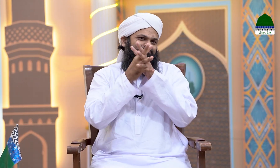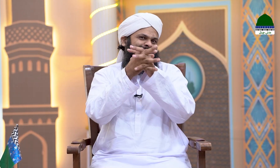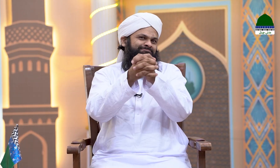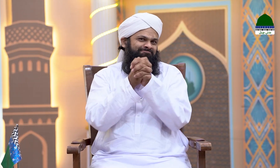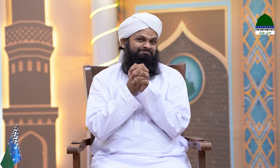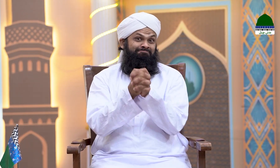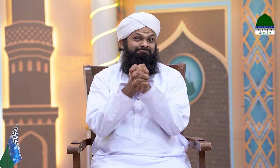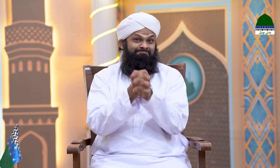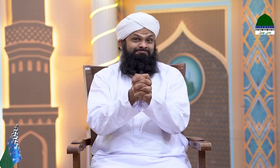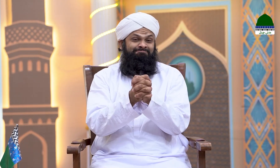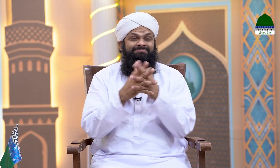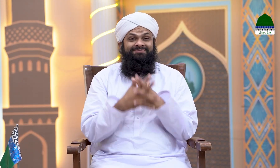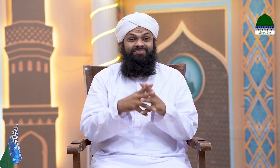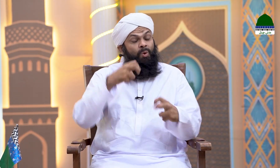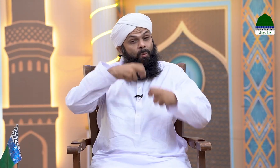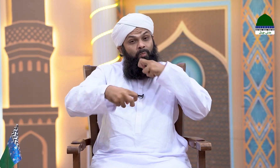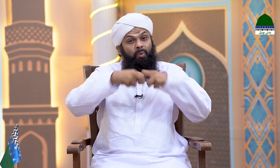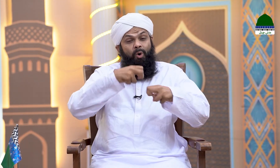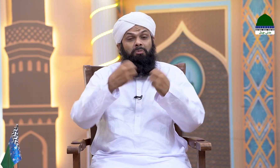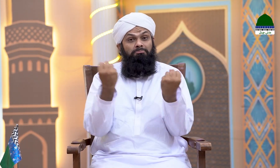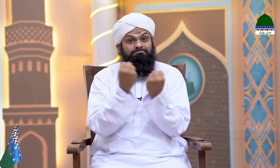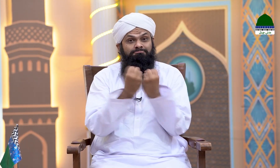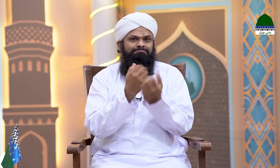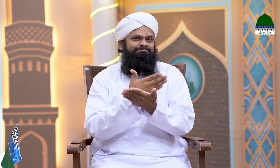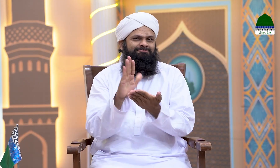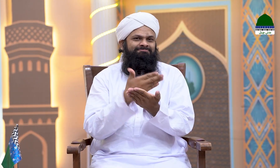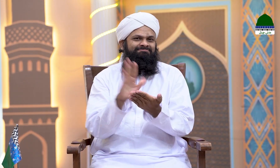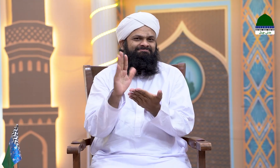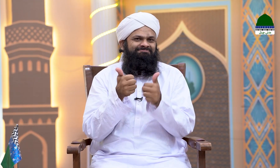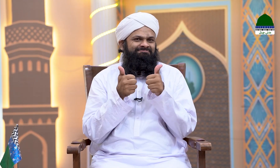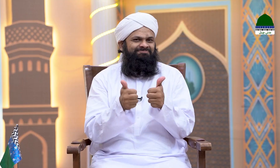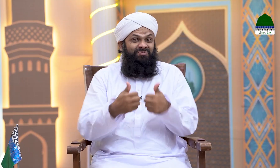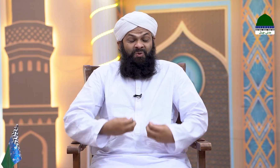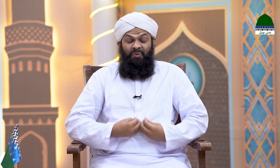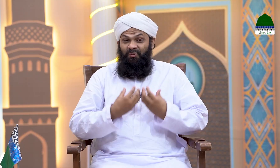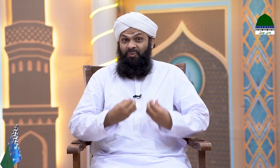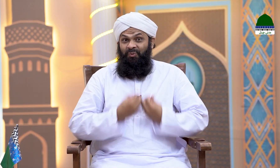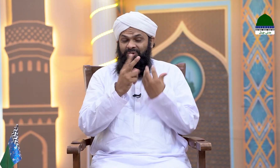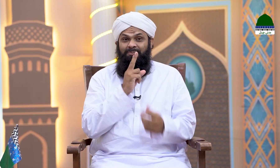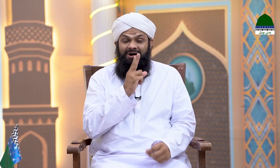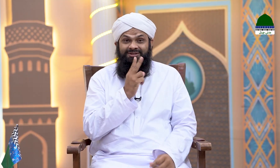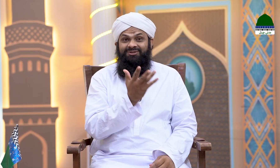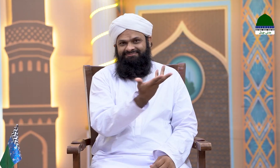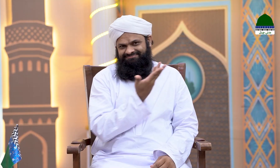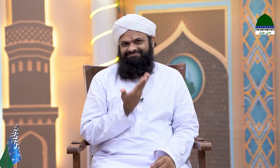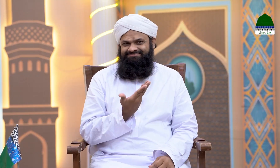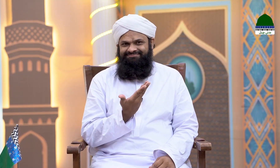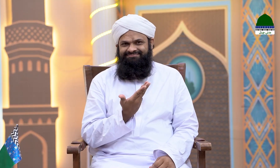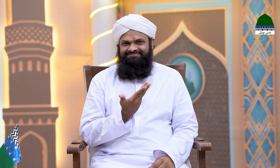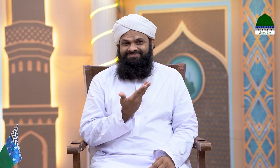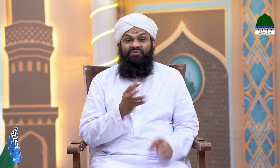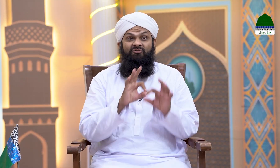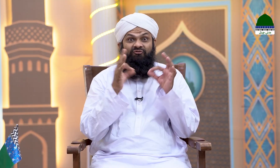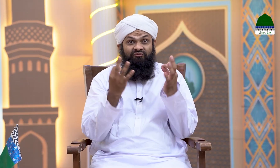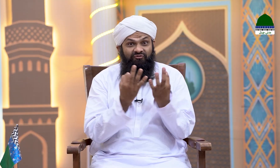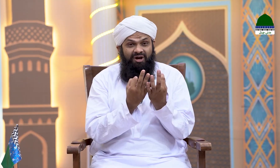ایک ماحول جو ہے وہ خوشگوار ہو جانا، اور ایک جس کو کہیے کہ زبردست خوشی جو ہے وہ سامنے والے کو حاصل ہوتی ہے جب ہم جو ہے وہ اس